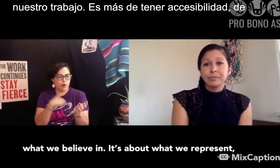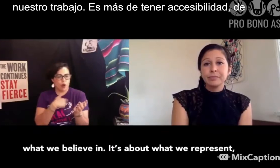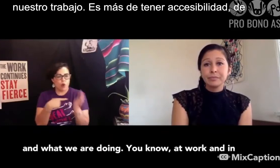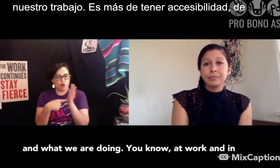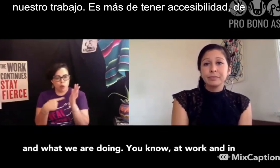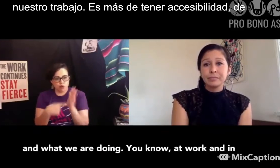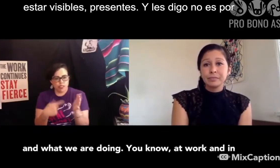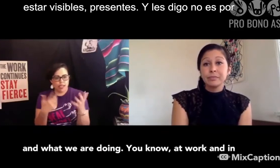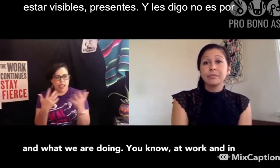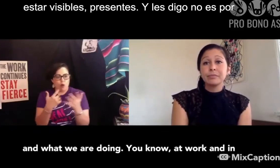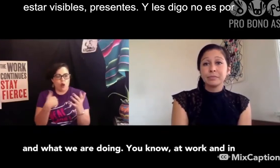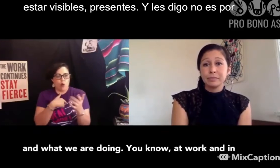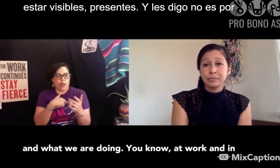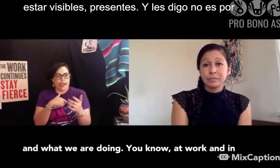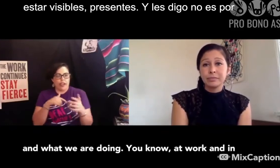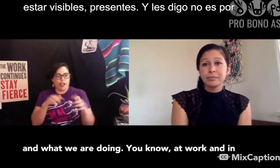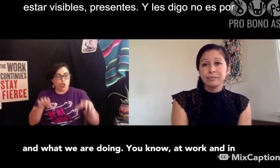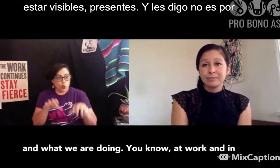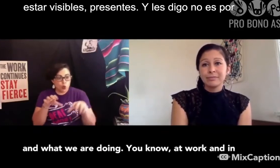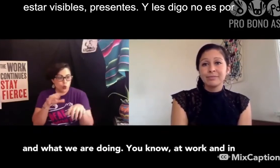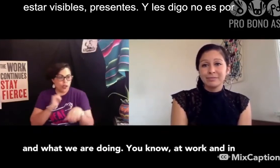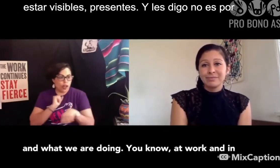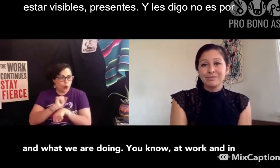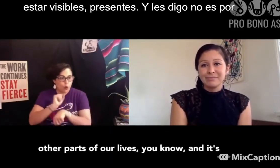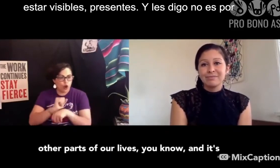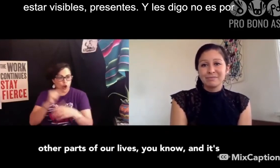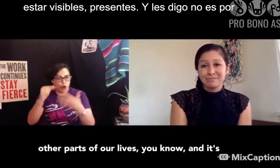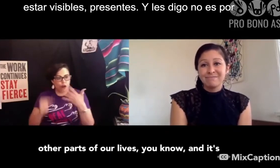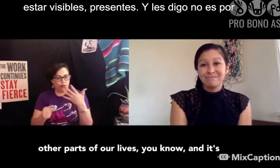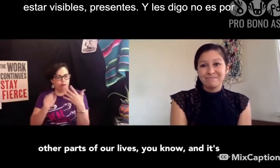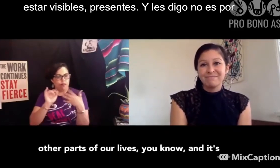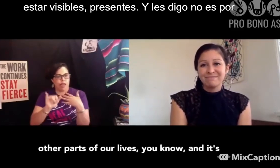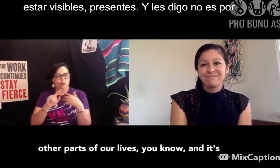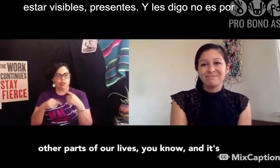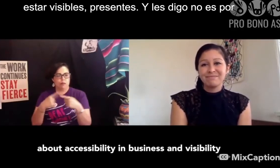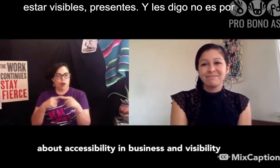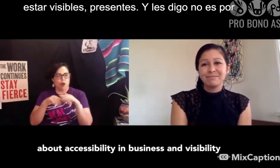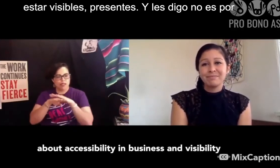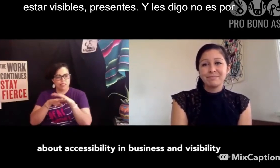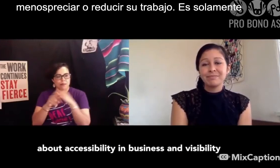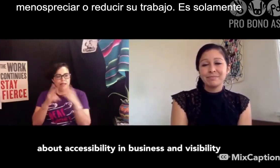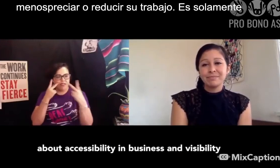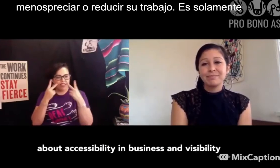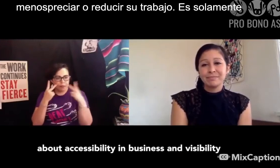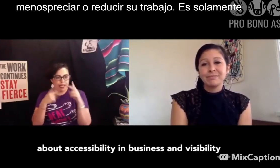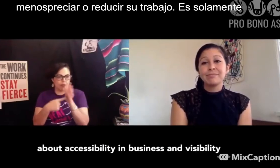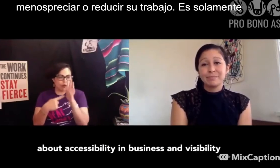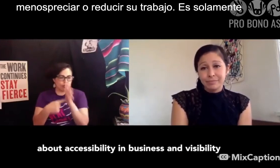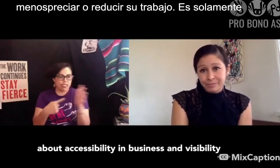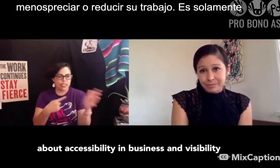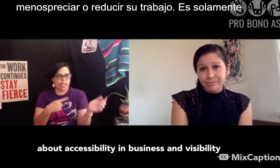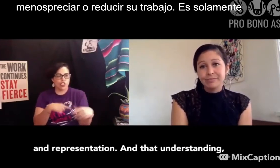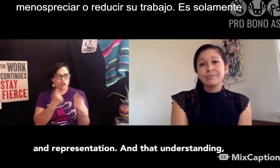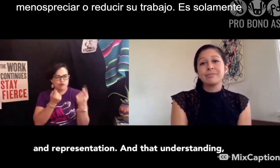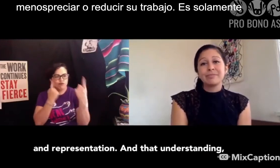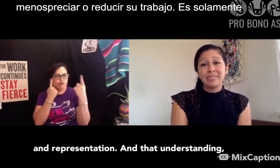tener accesibilidad, de estar visibles, presentes. Y les digo, no es por menospreciar